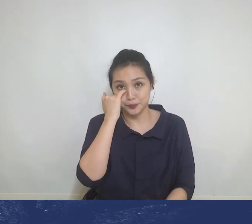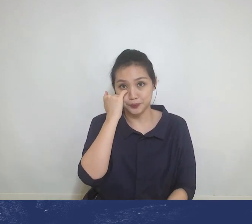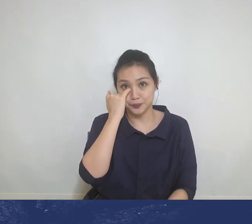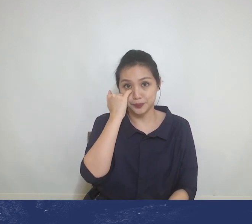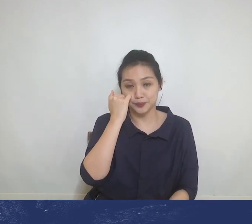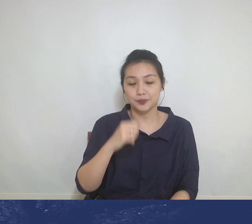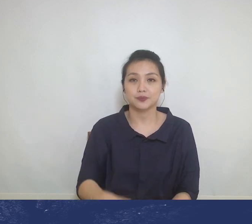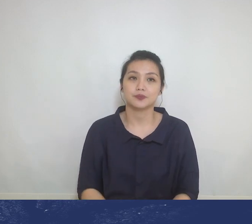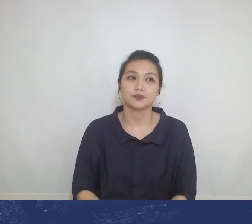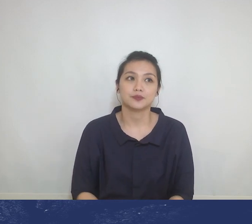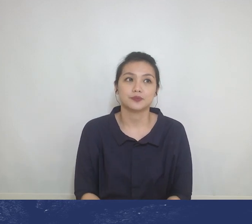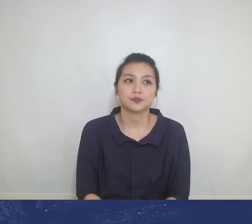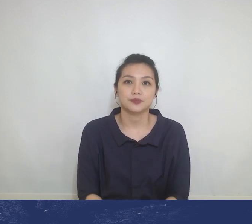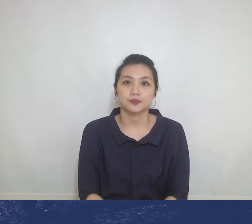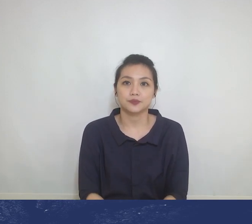Dan ayat berikutnya berkata,